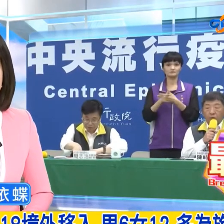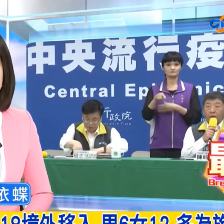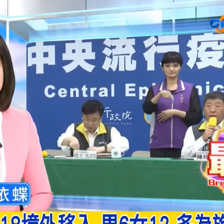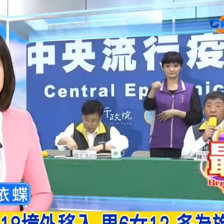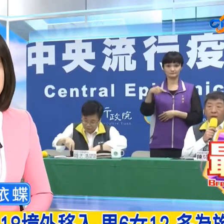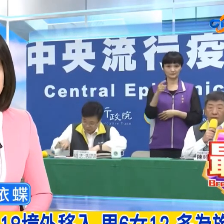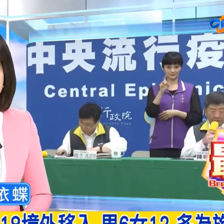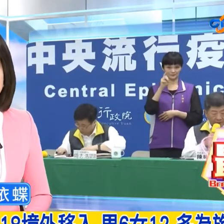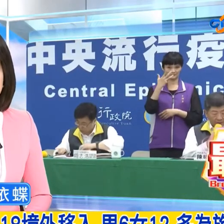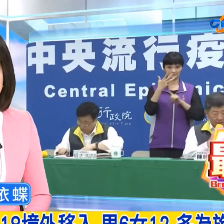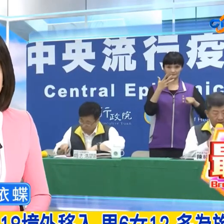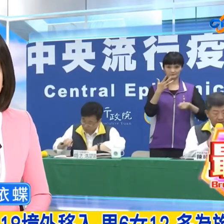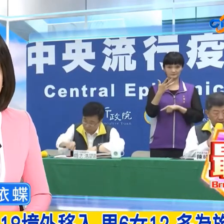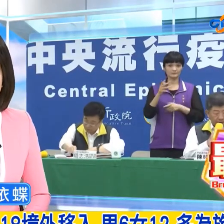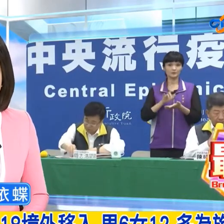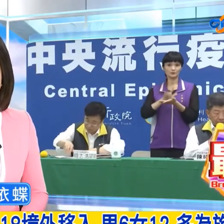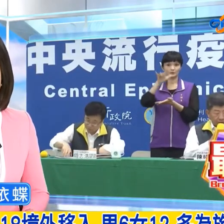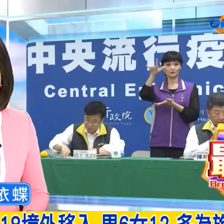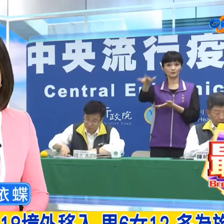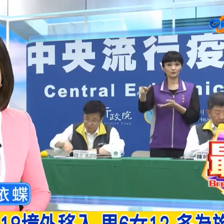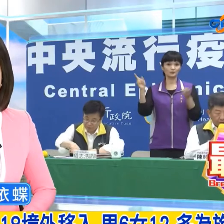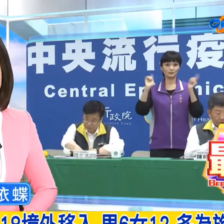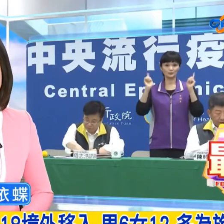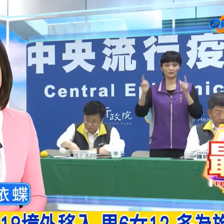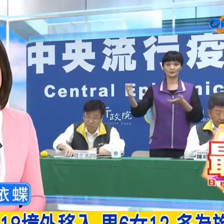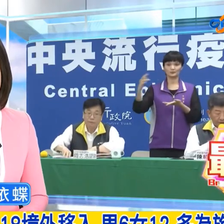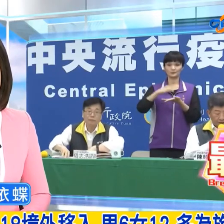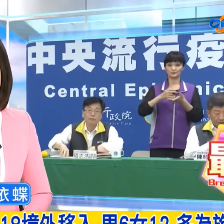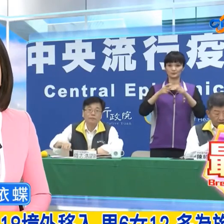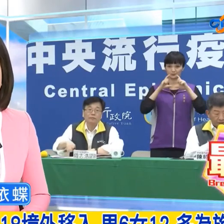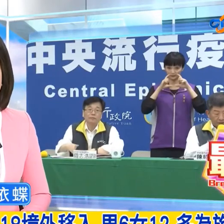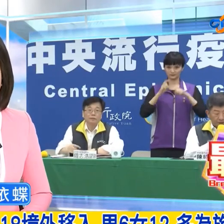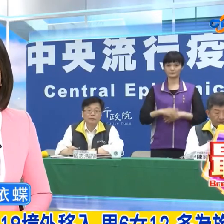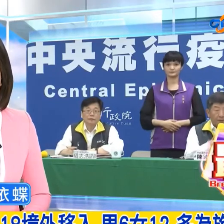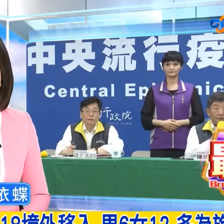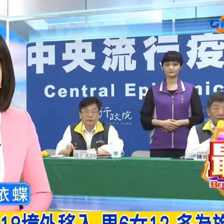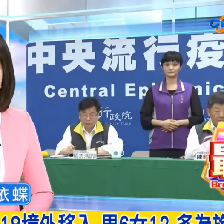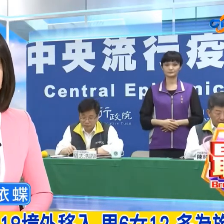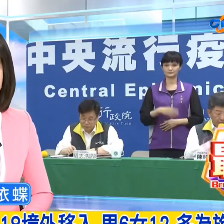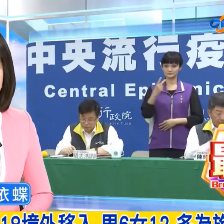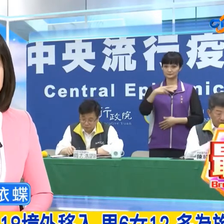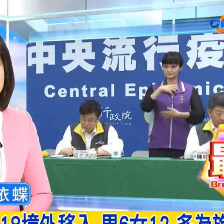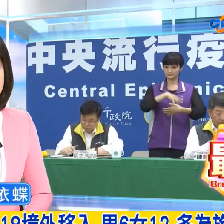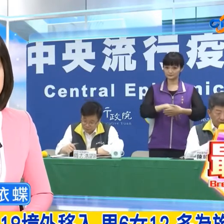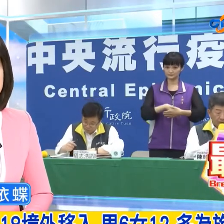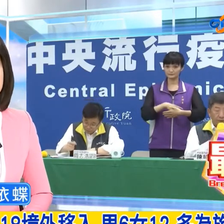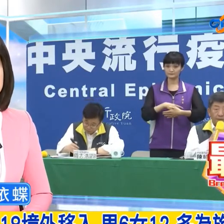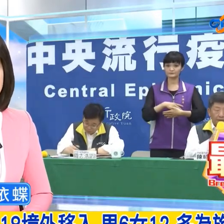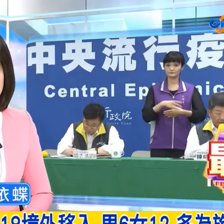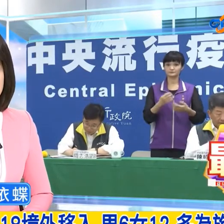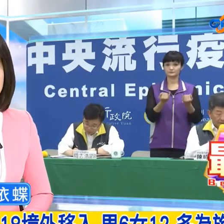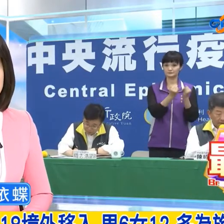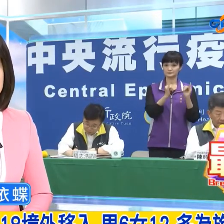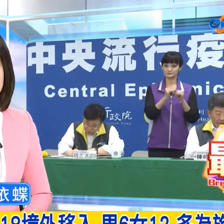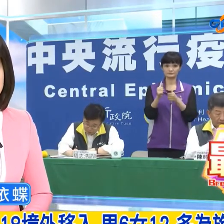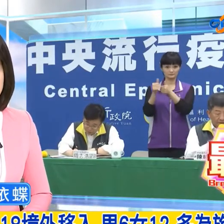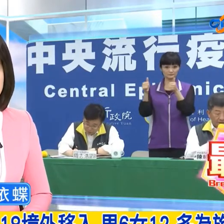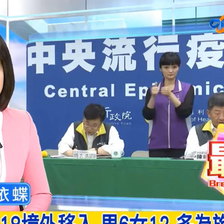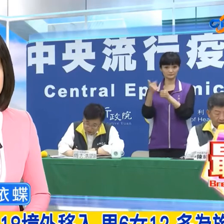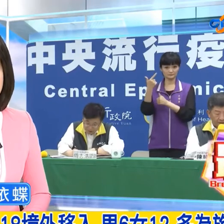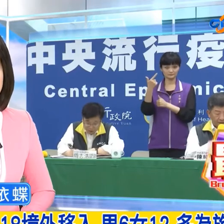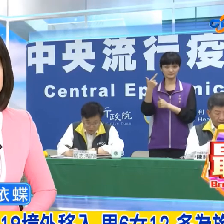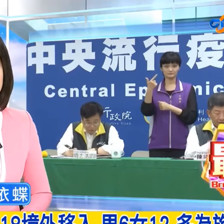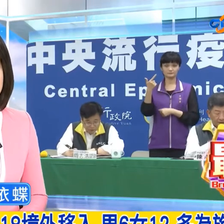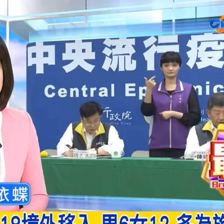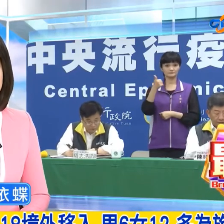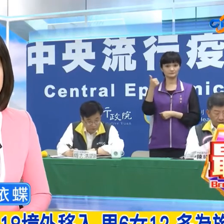确诊，都是境外移入，大多都是因为旅游或者是就学赴国外。而当中除了3人是50岁以上较年